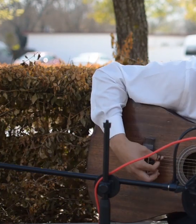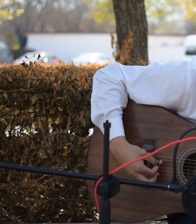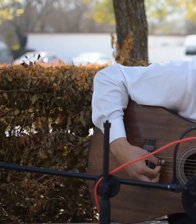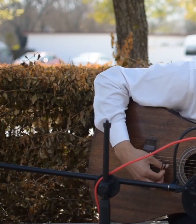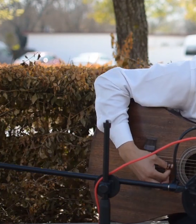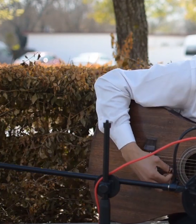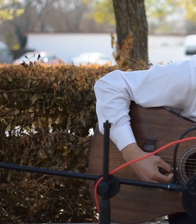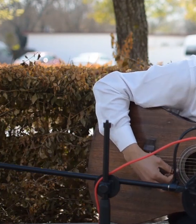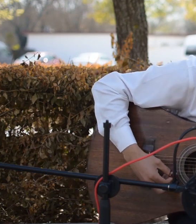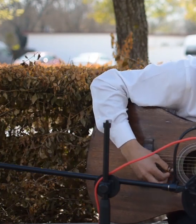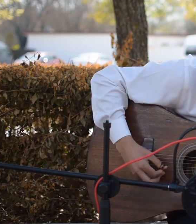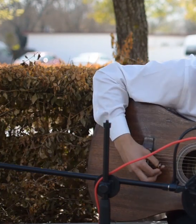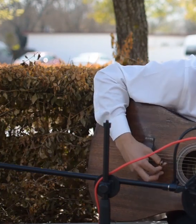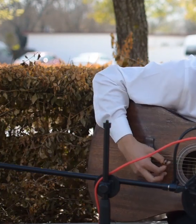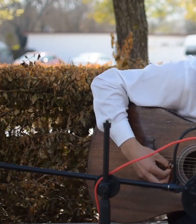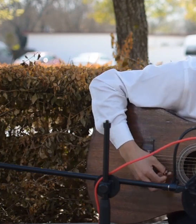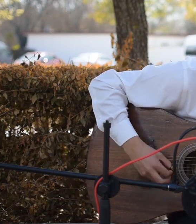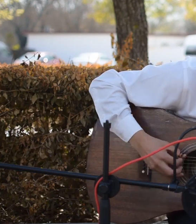no